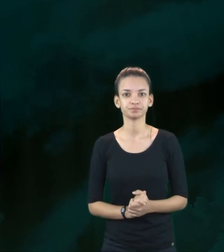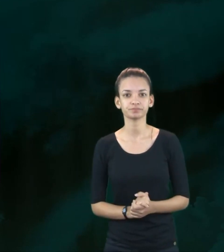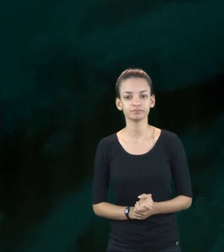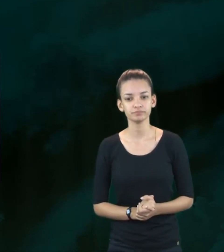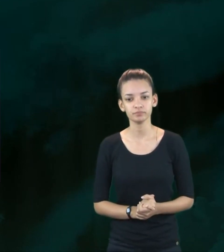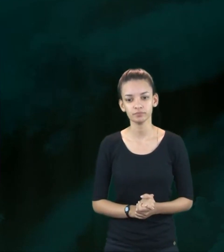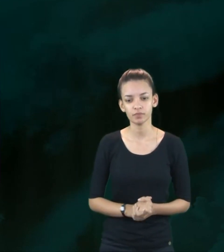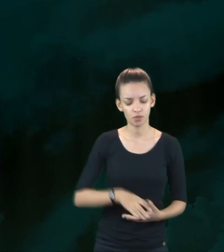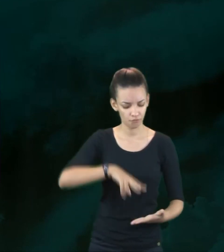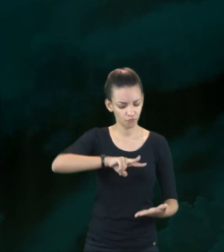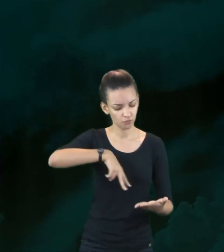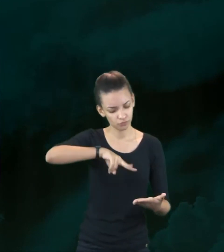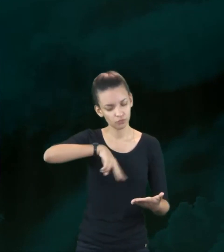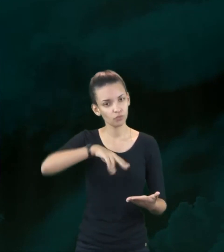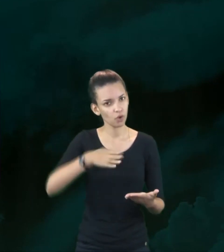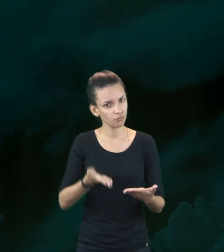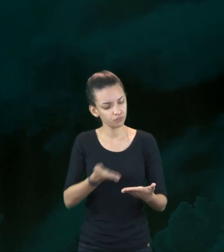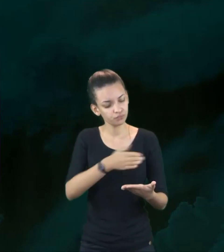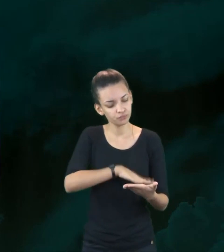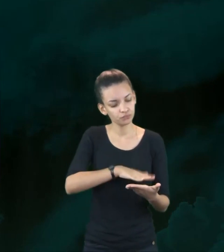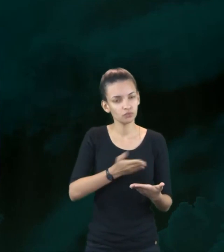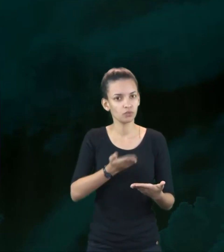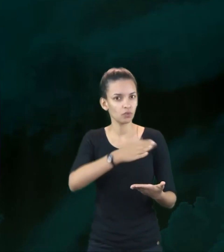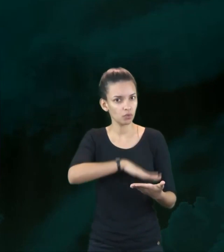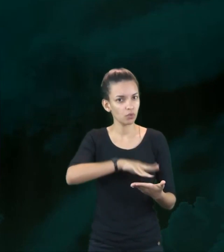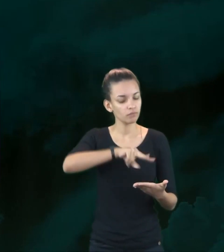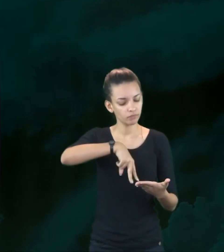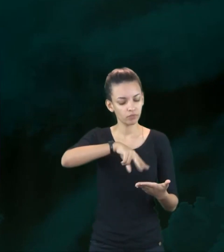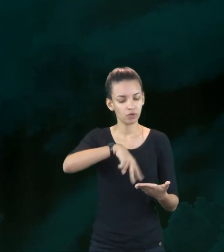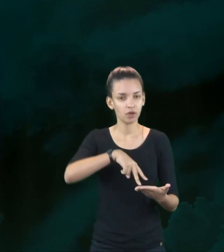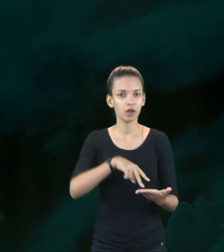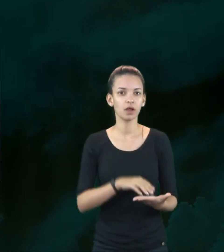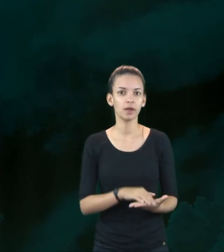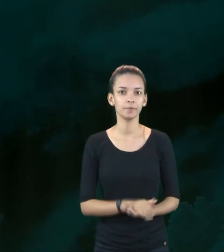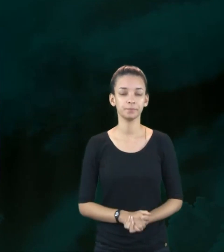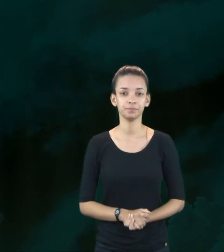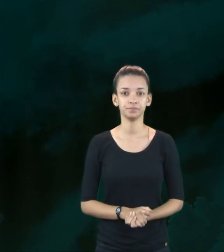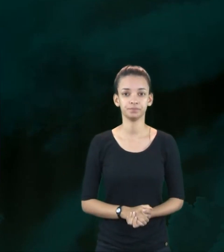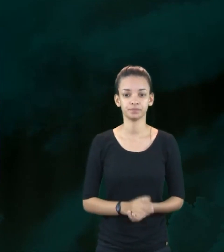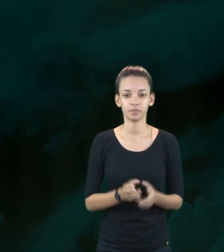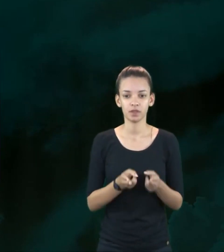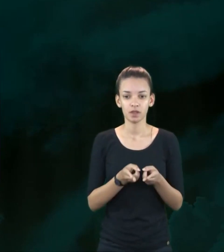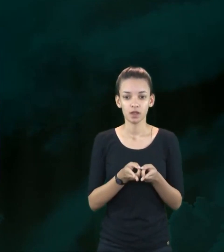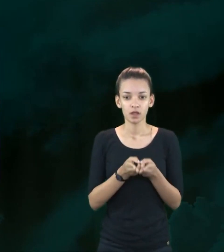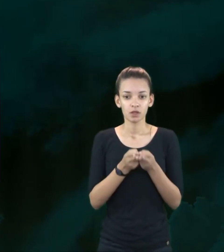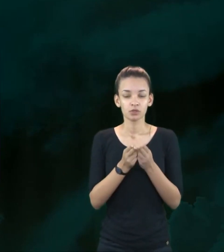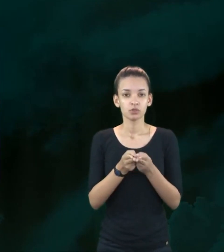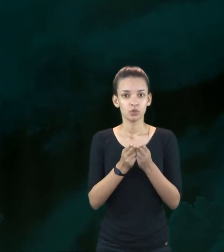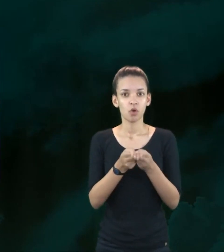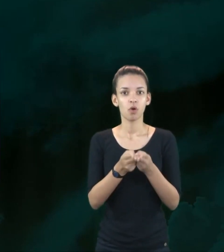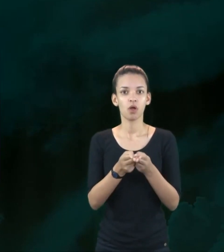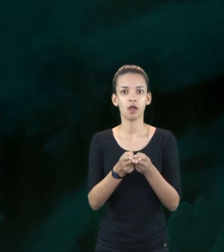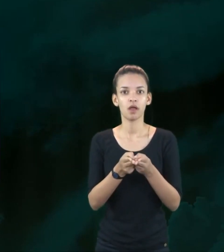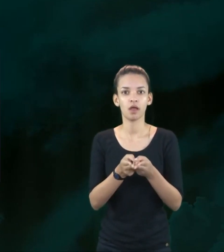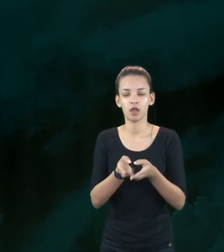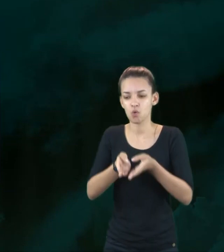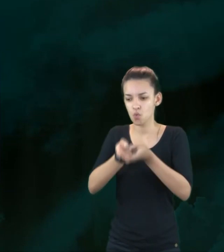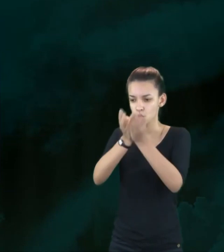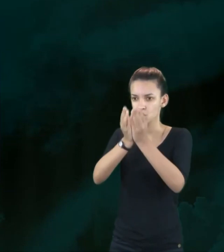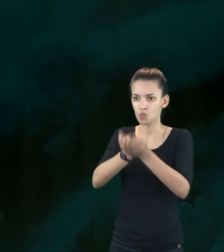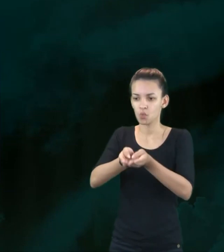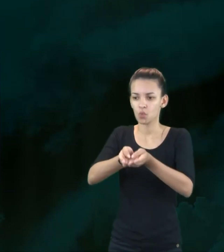quando Noé, pousou na terra novamente, e todos os descendentes de Noé, que